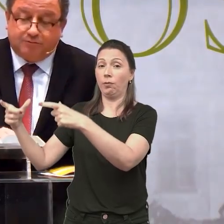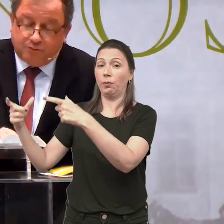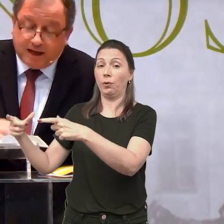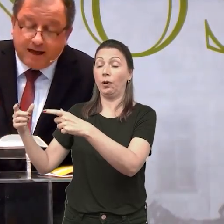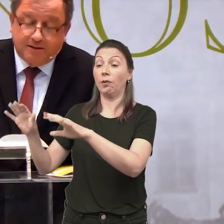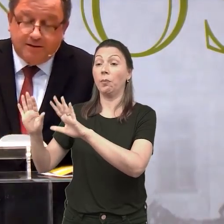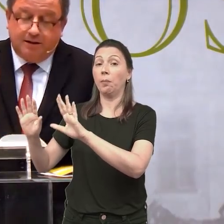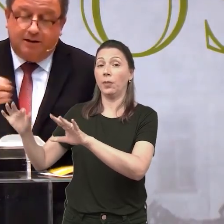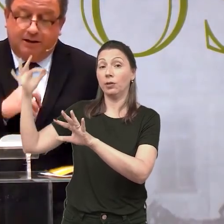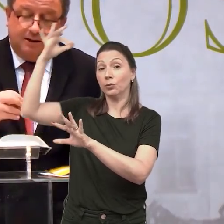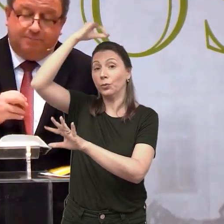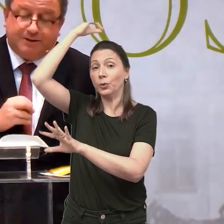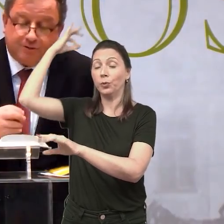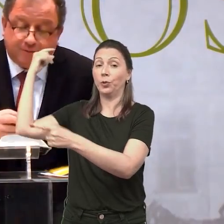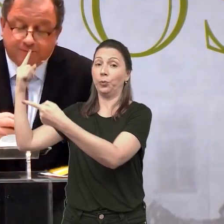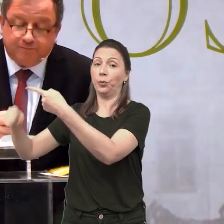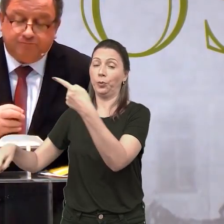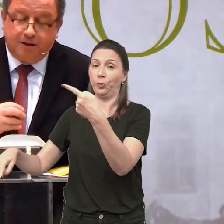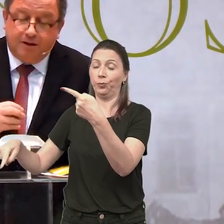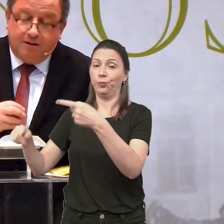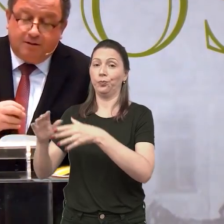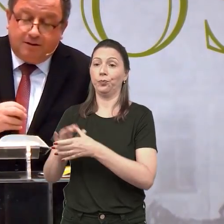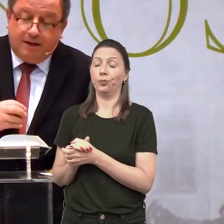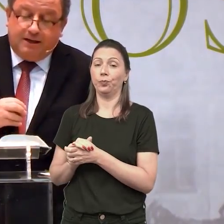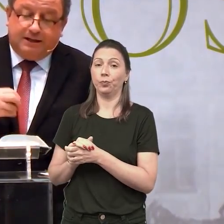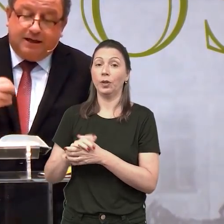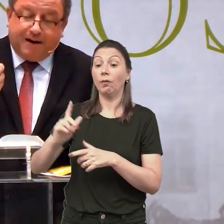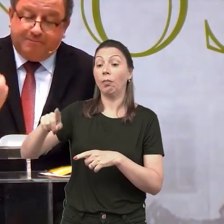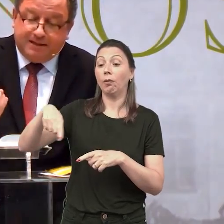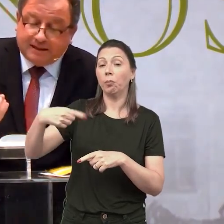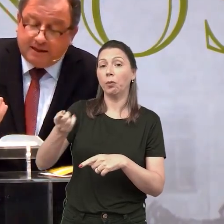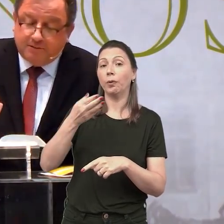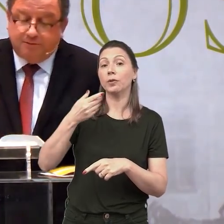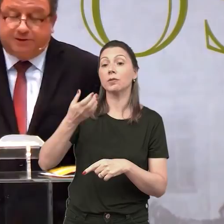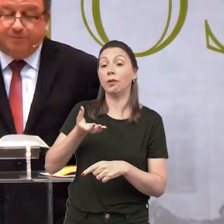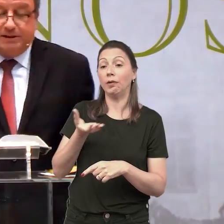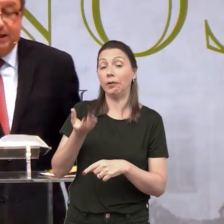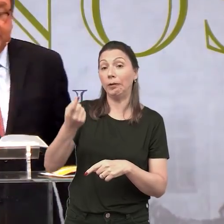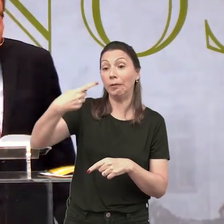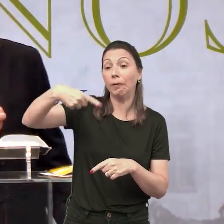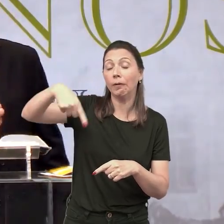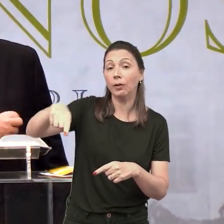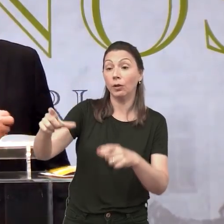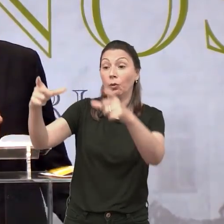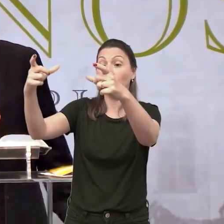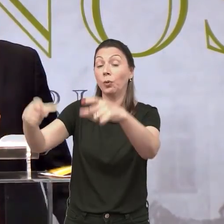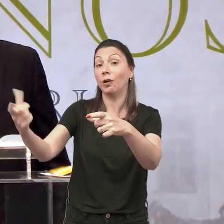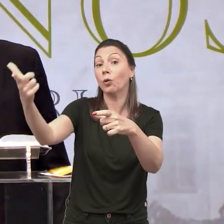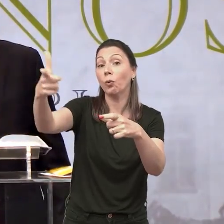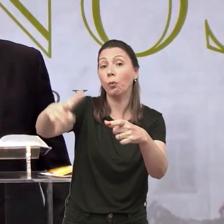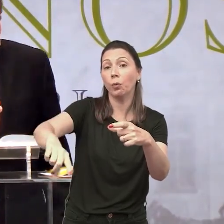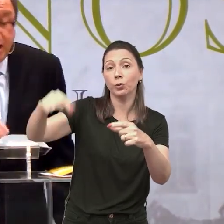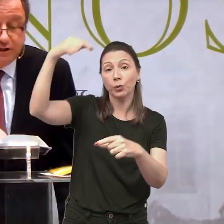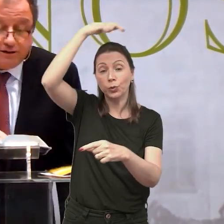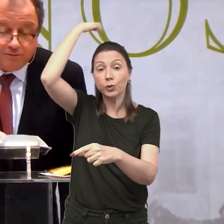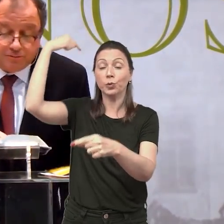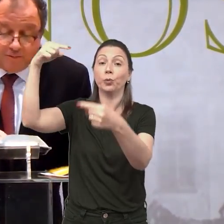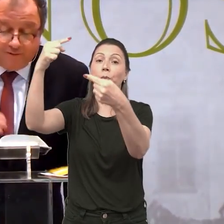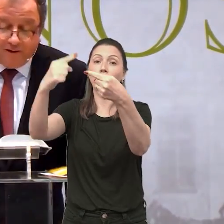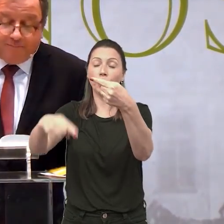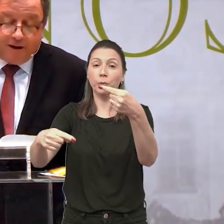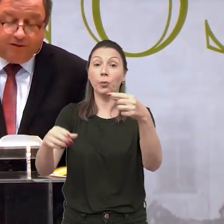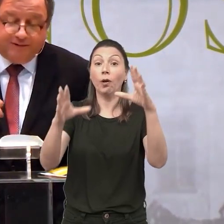Espírito Santo, o quê? Impediu. Ele queria ir para Mísia, o Espírito Santo não permitiu. À